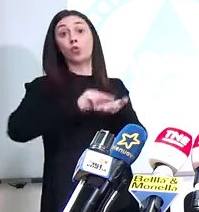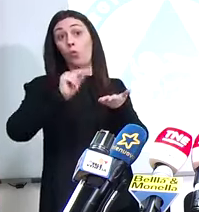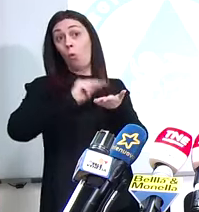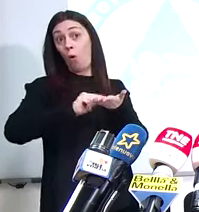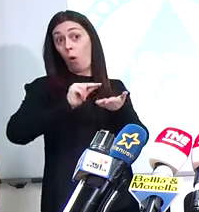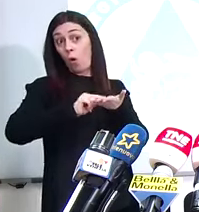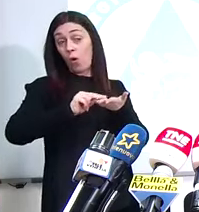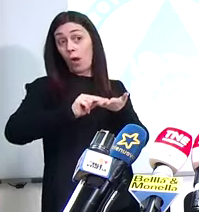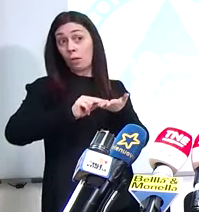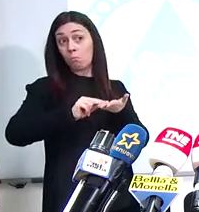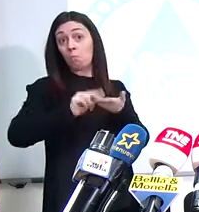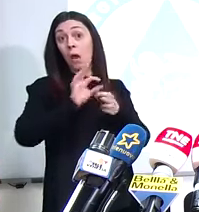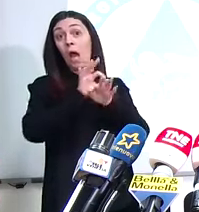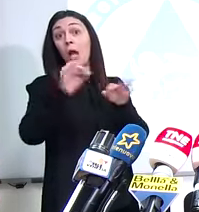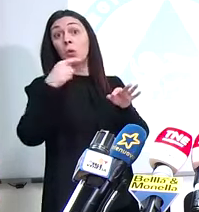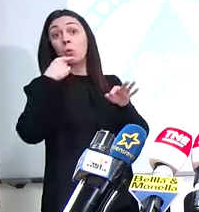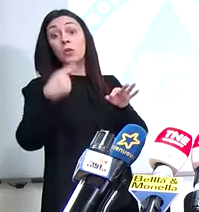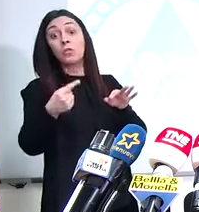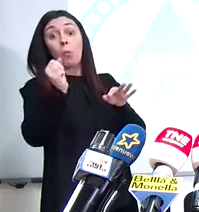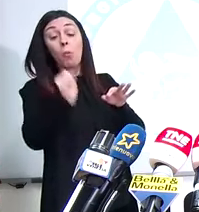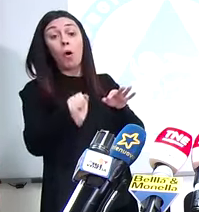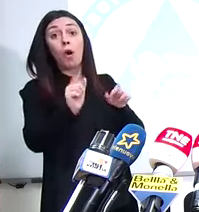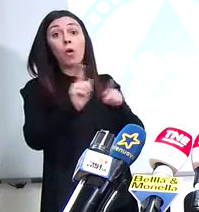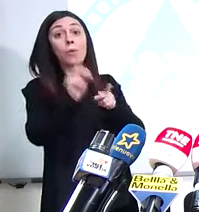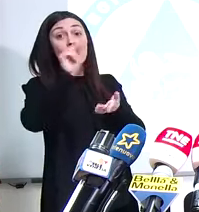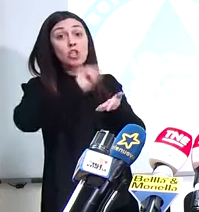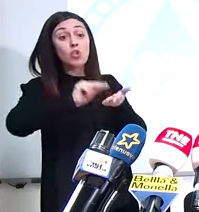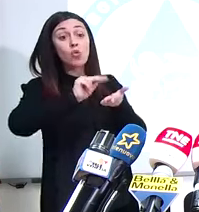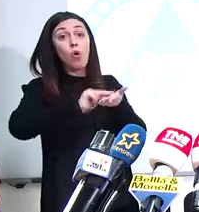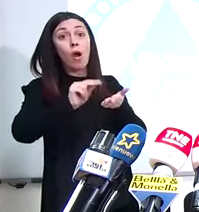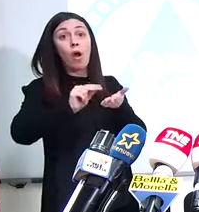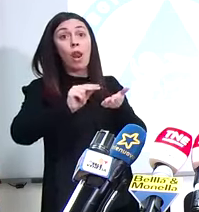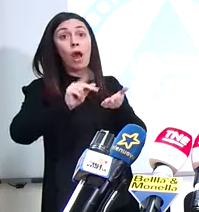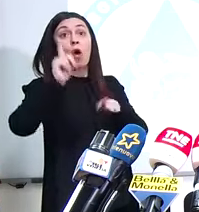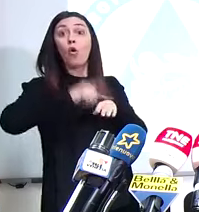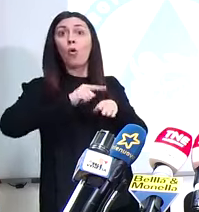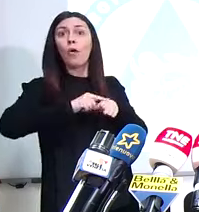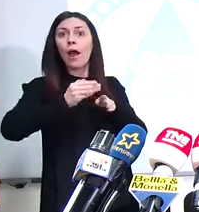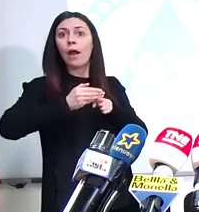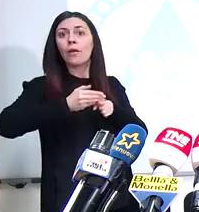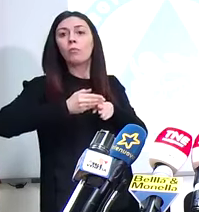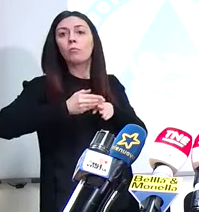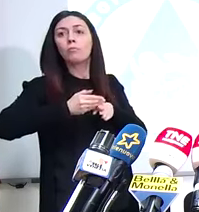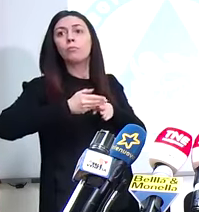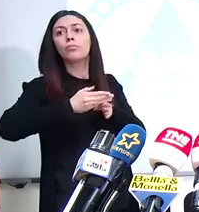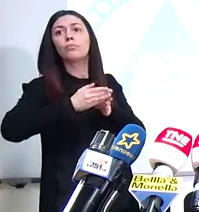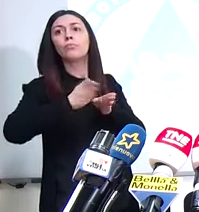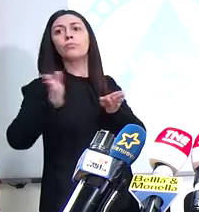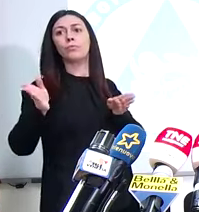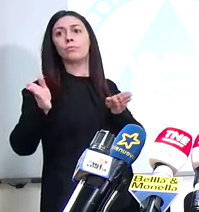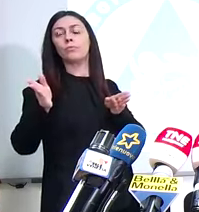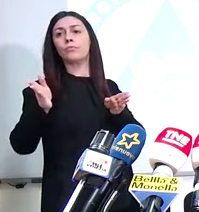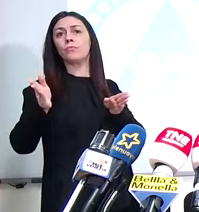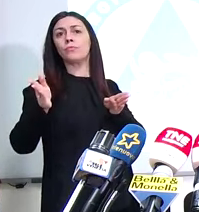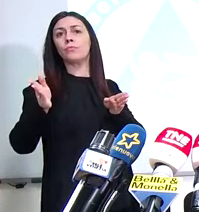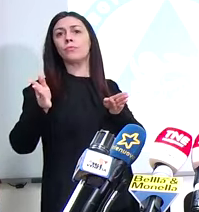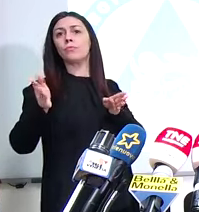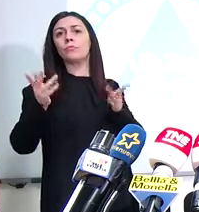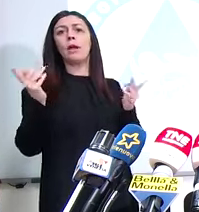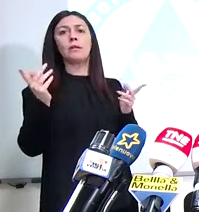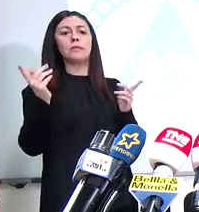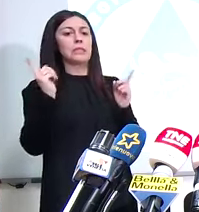prolungare l'orario siccome mi pare di aver capito che gli orari comunque le aperture dipendono dalla